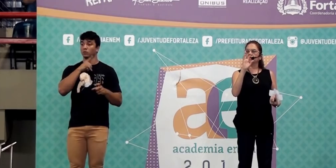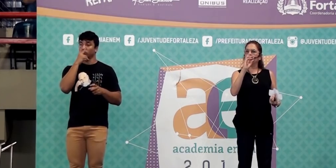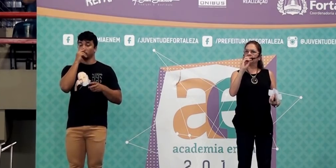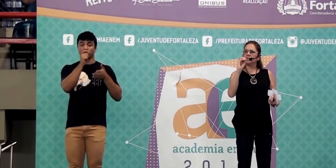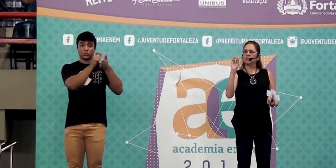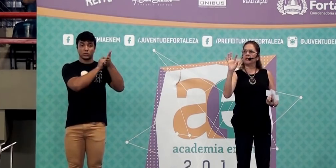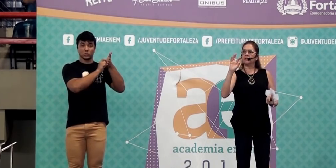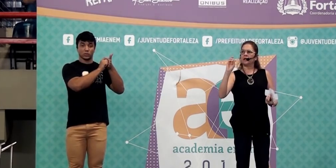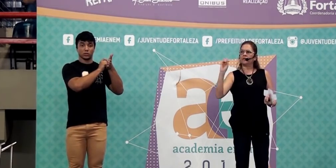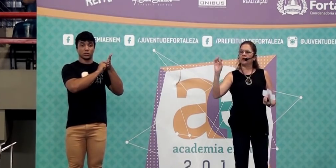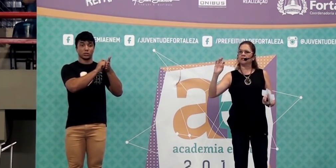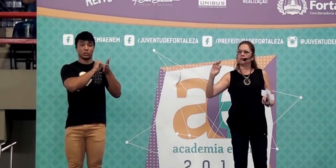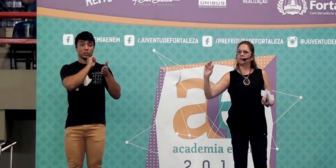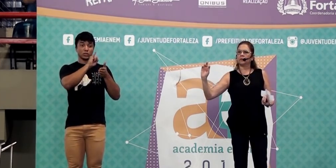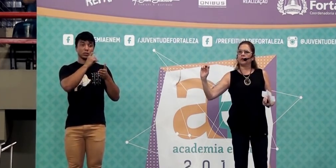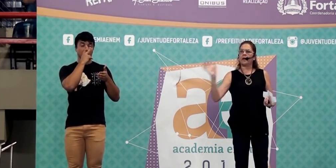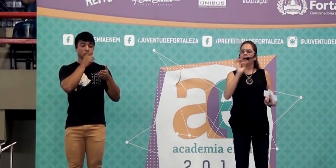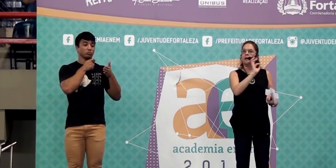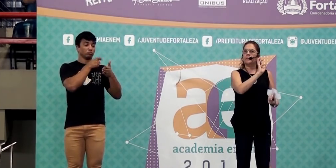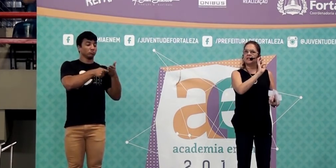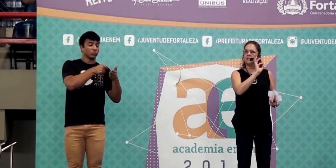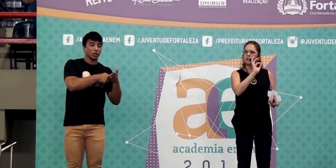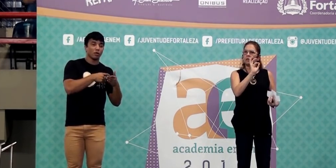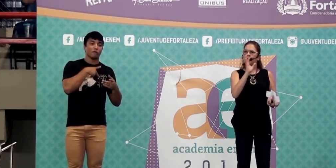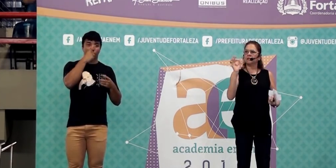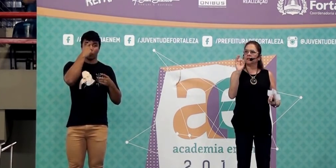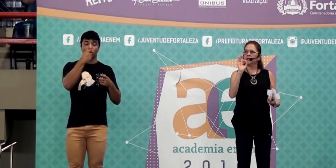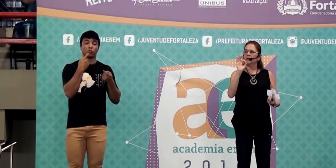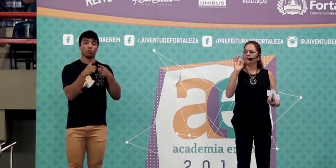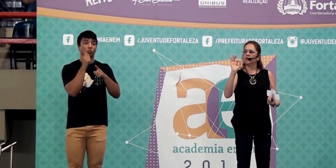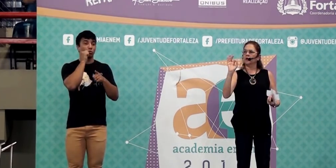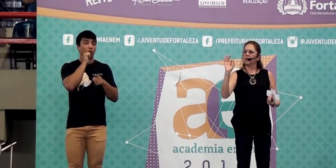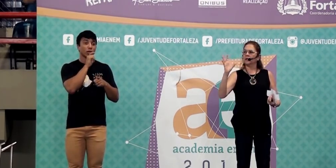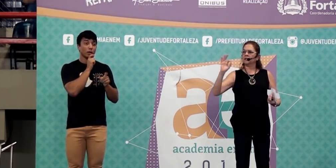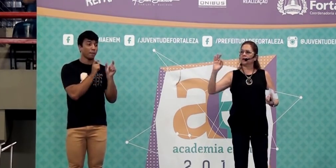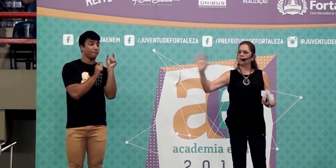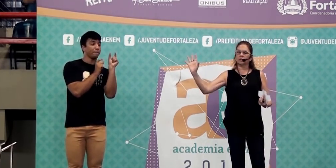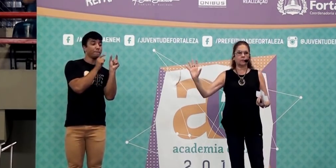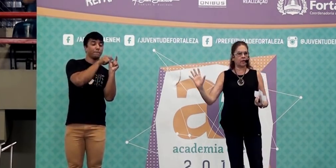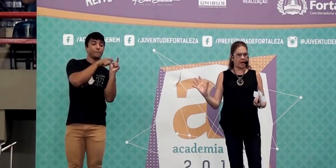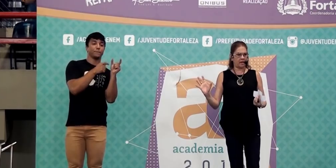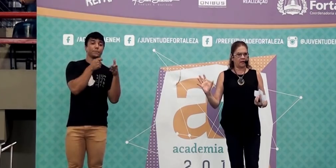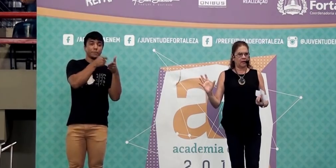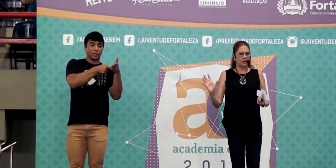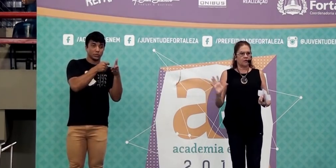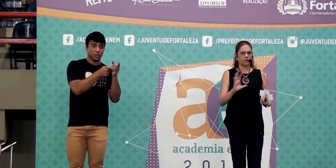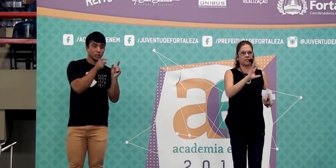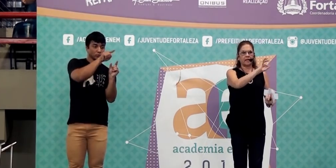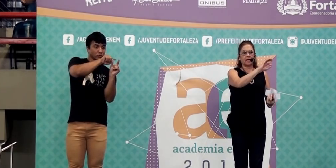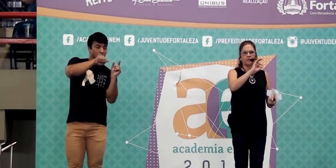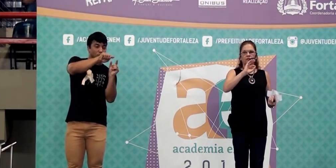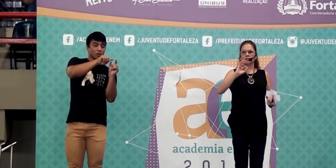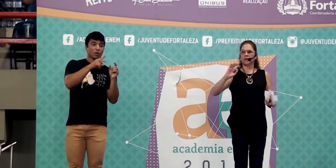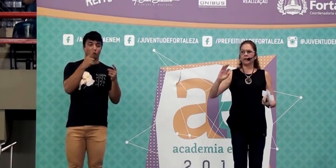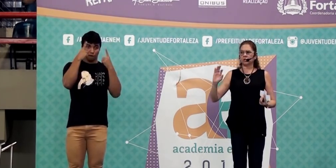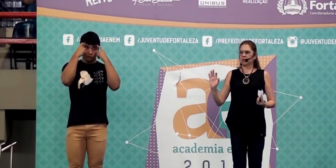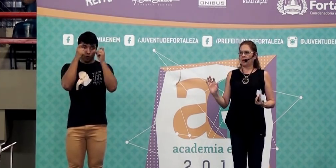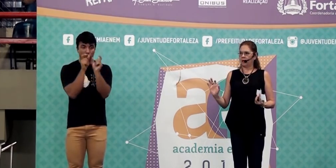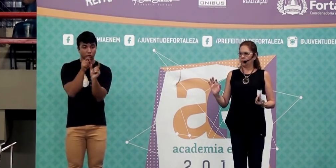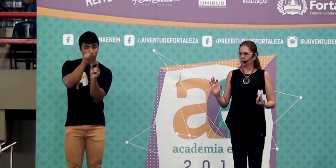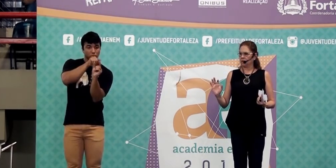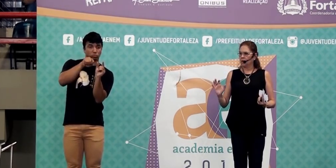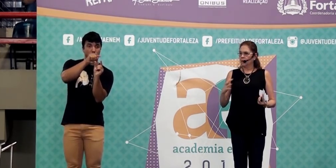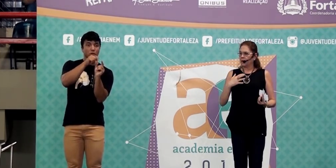se fosse a persistência da violência contra a mulher. Persistência, violência e contra a mulher. Você grifou